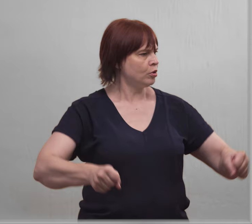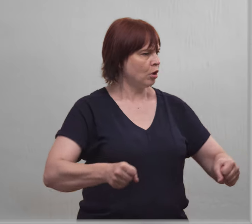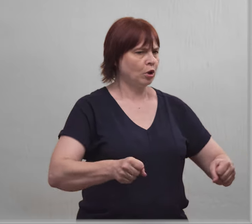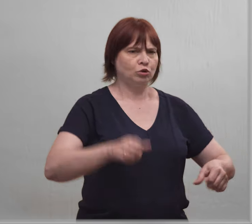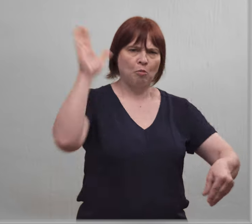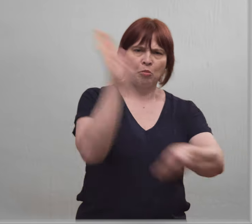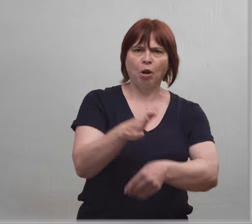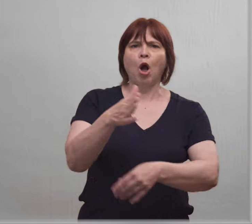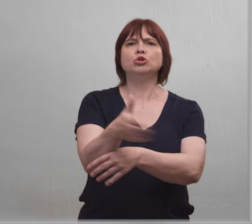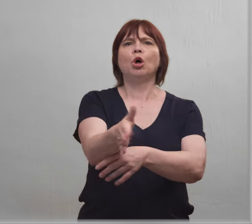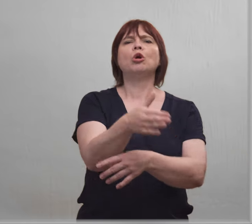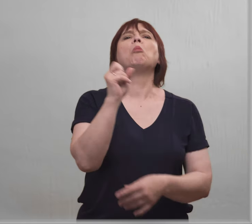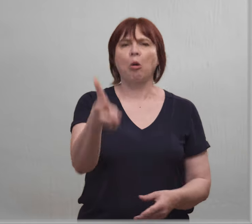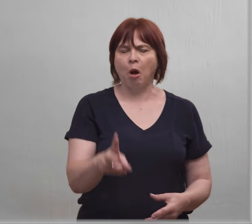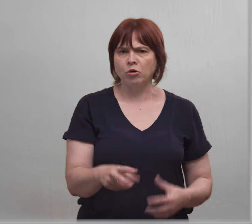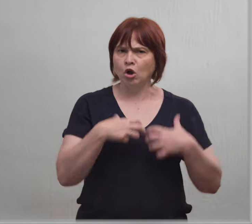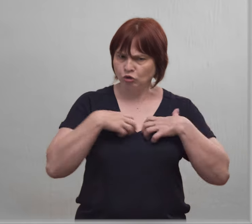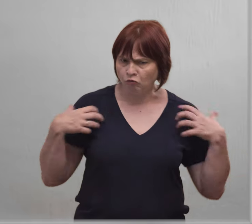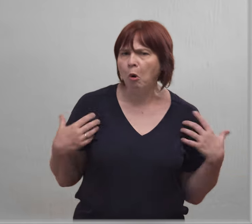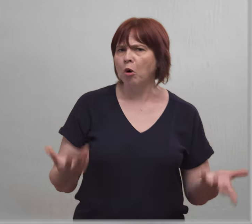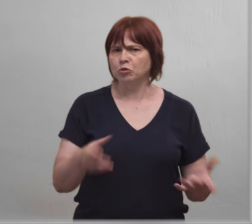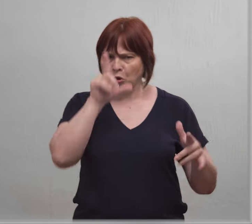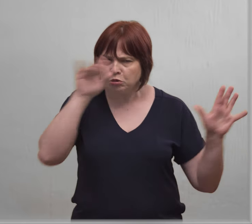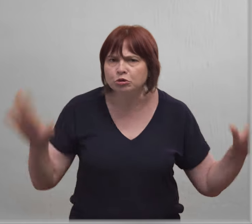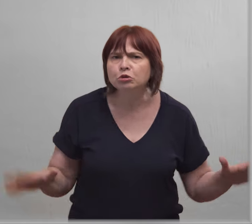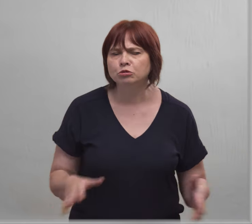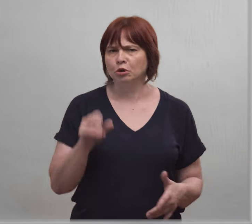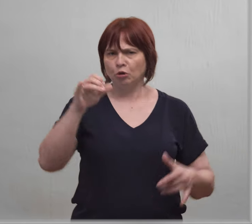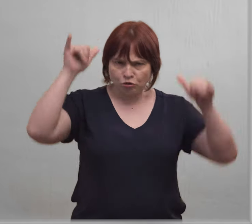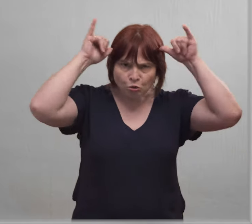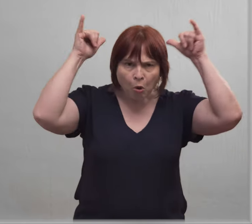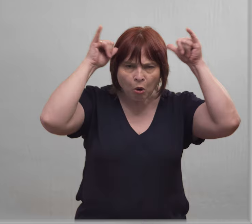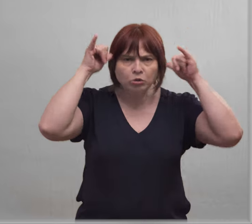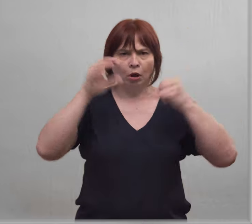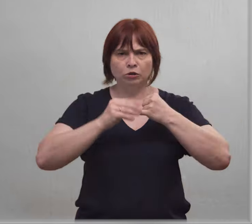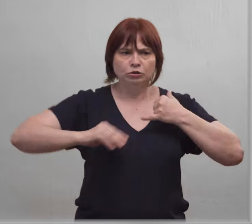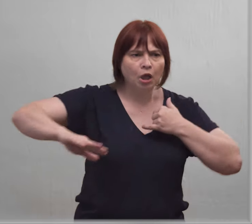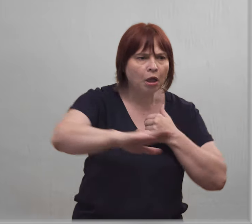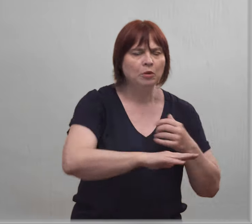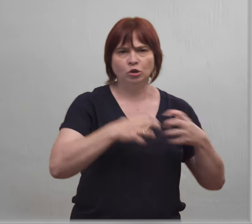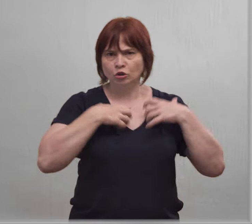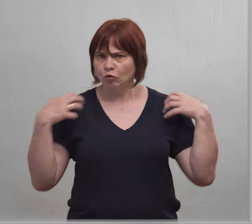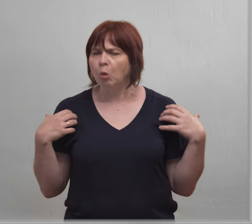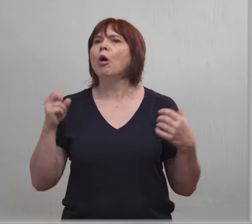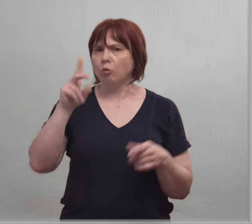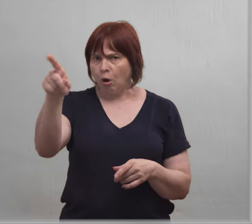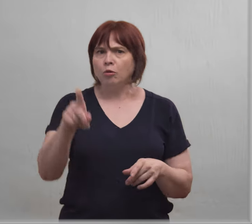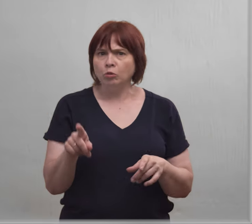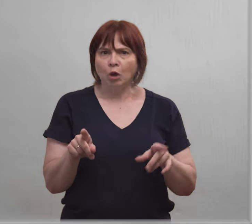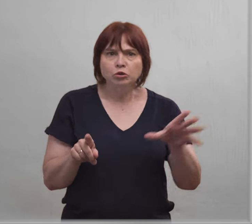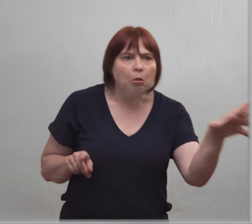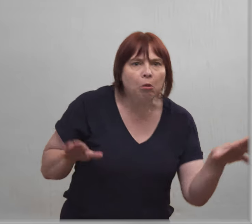рыбами морскими, над зверями, над птицами, над всяким скотом, над всей землей, над всеми животными,